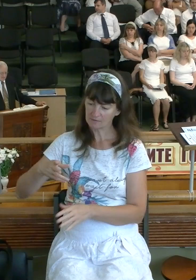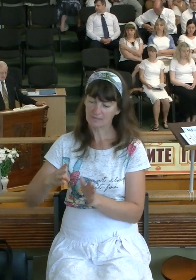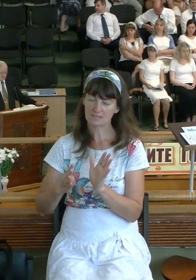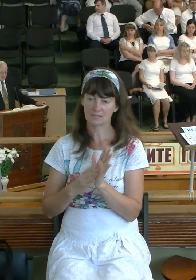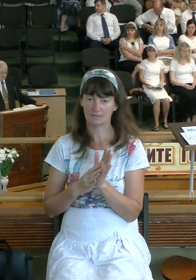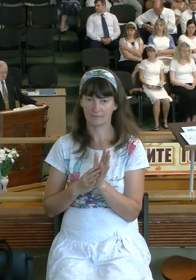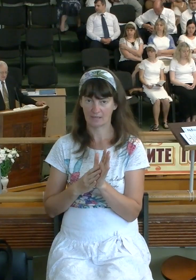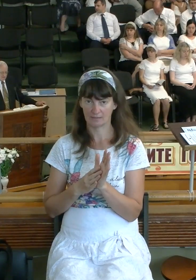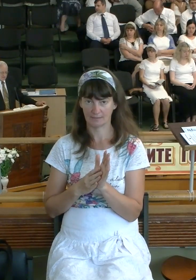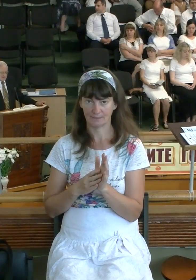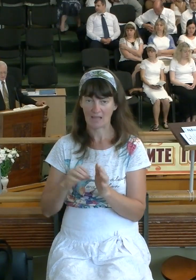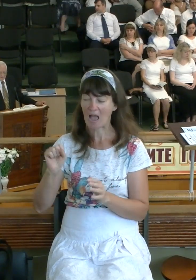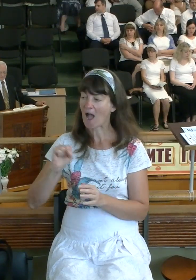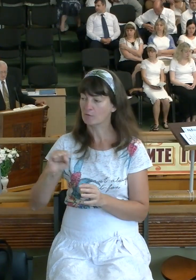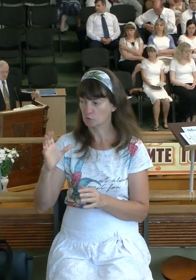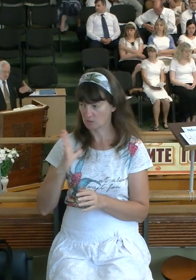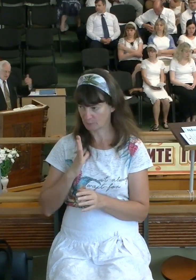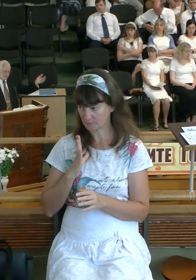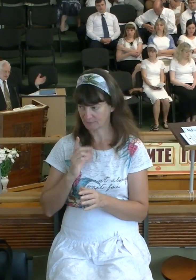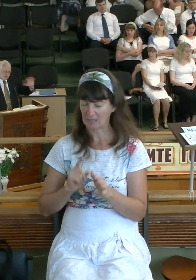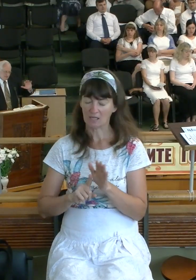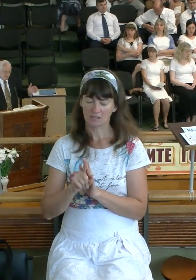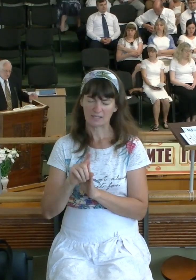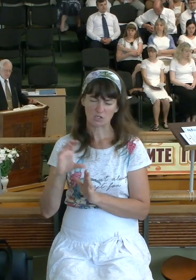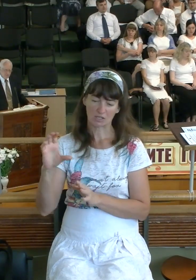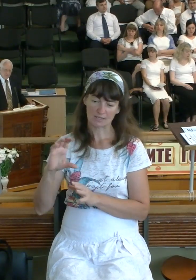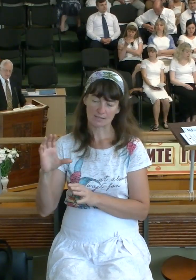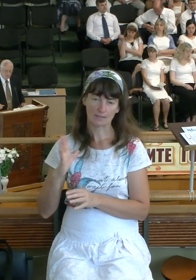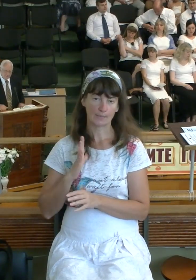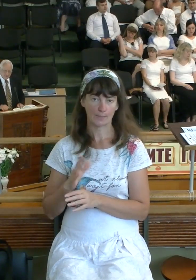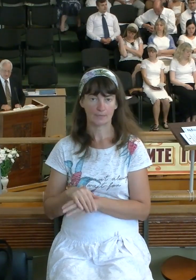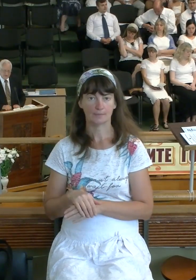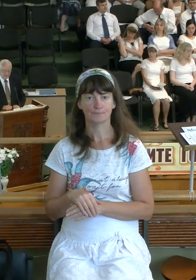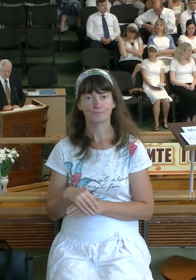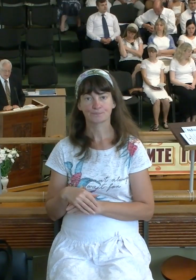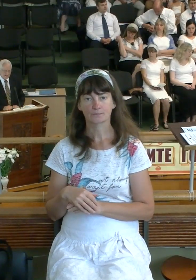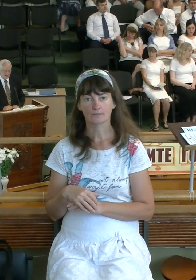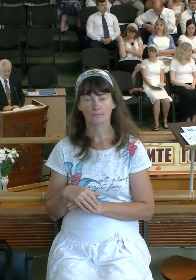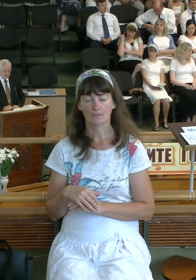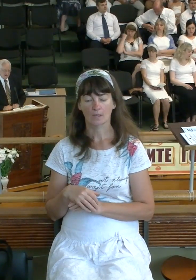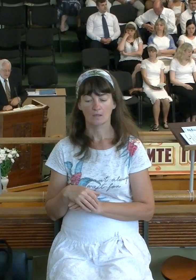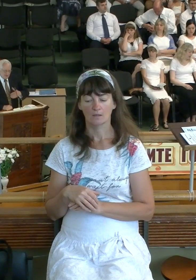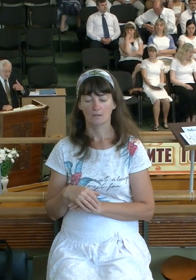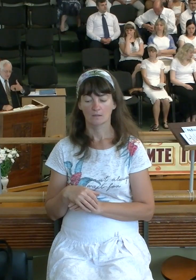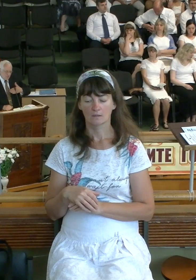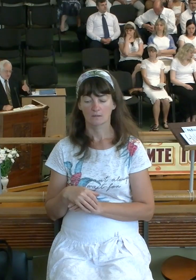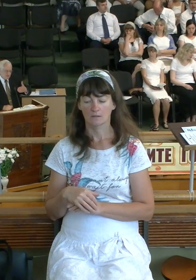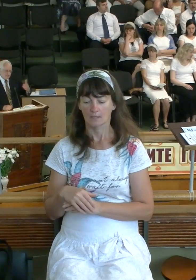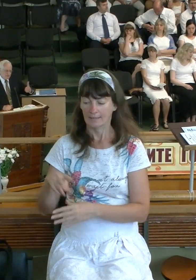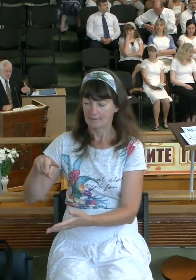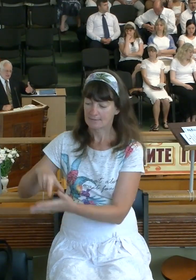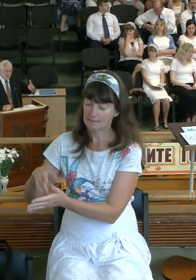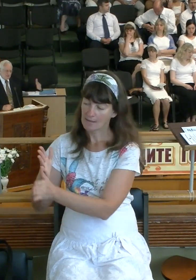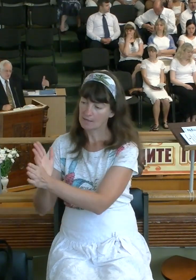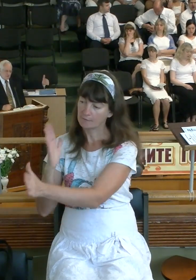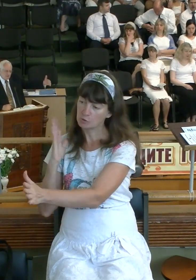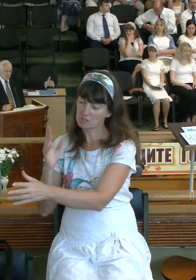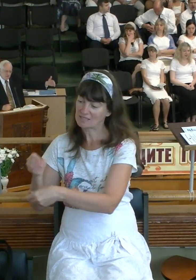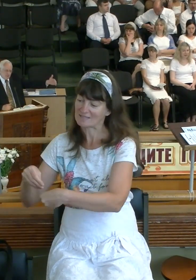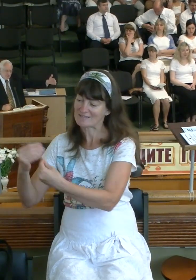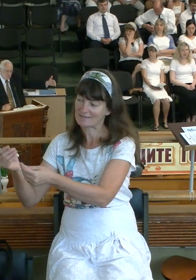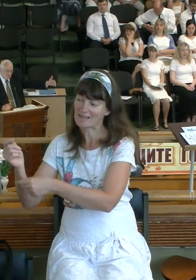августа месяца, начало сентября, где-то в этих числах. Стояли в очереди сдать